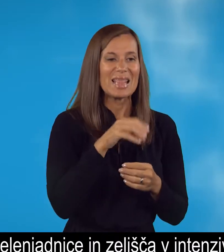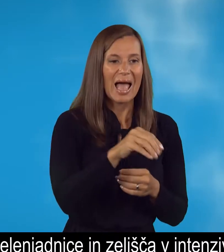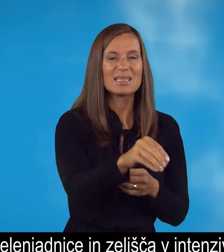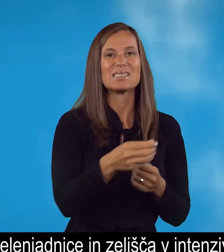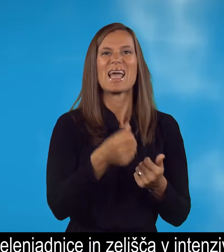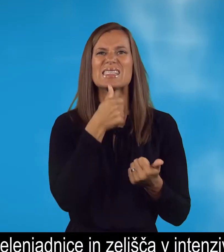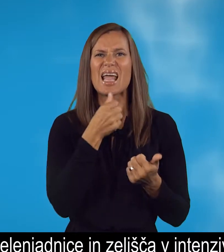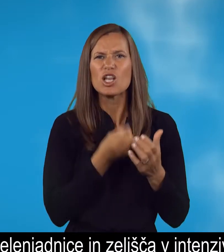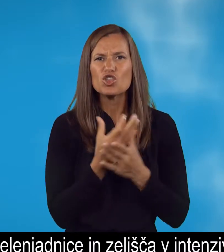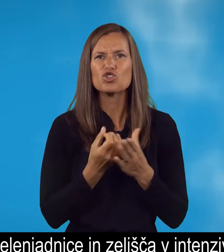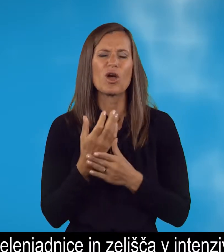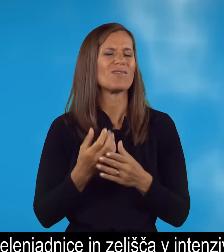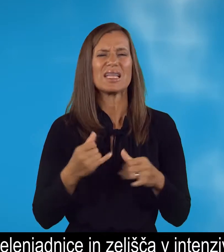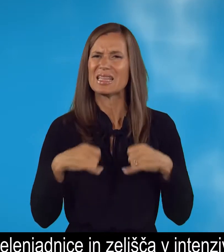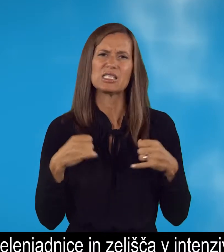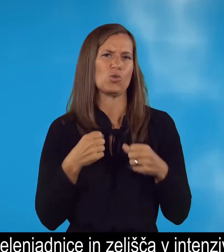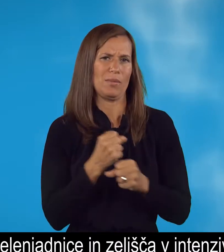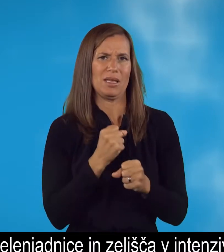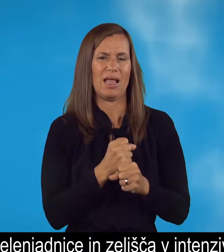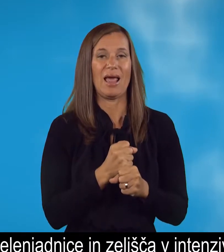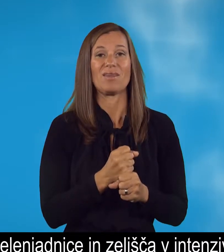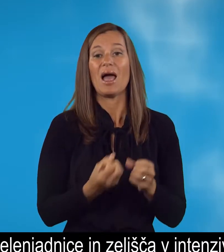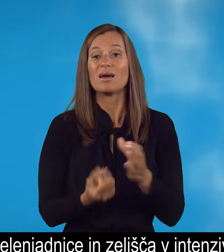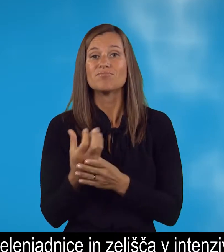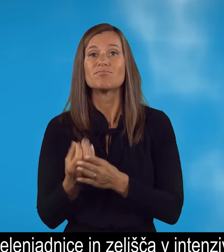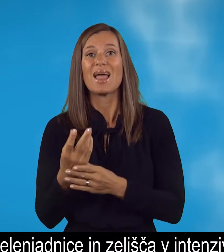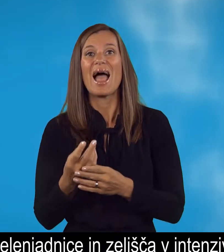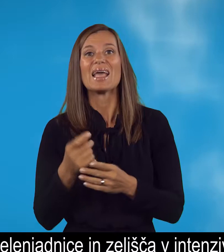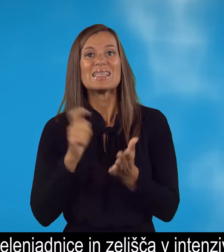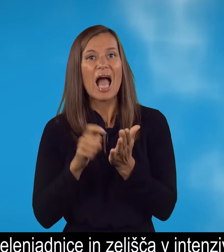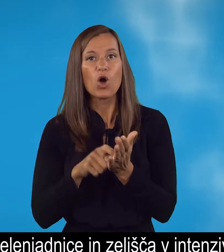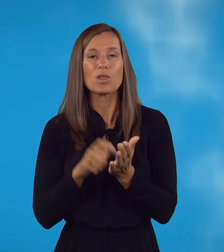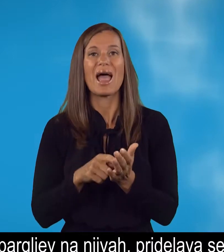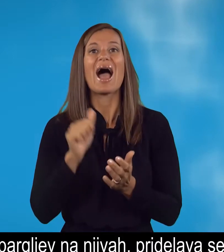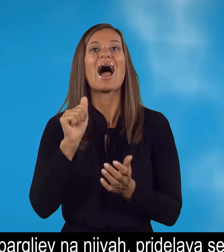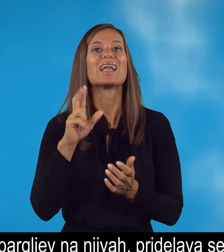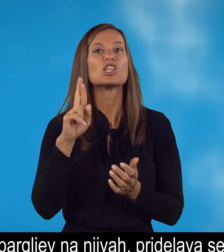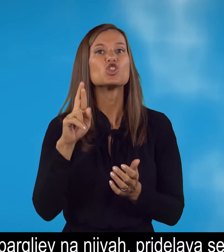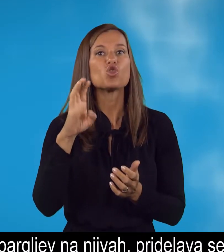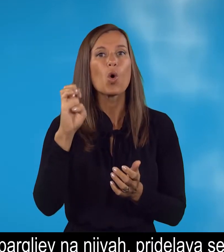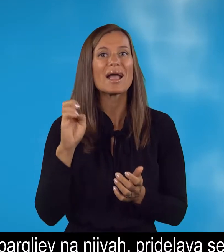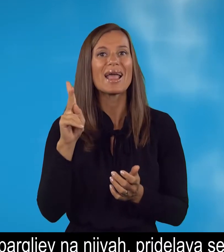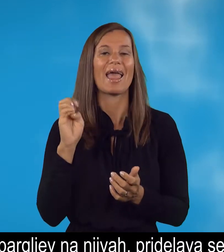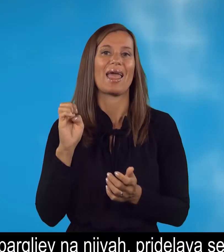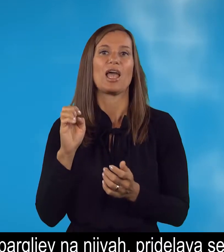zelišča v intenzivni pridelavi, pridelava jagod, artičok in špargljev na njivah,